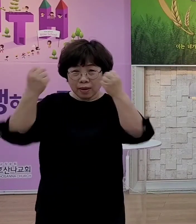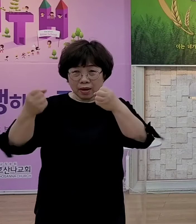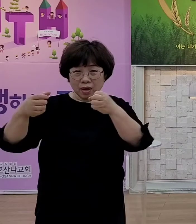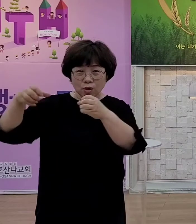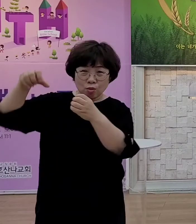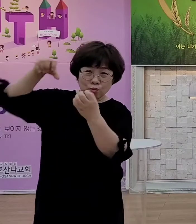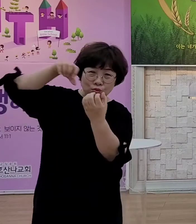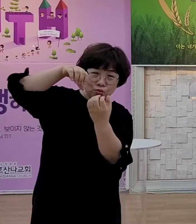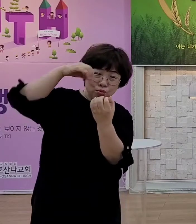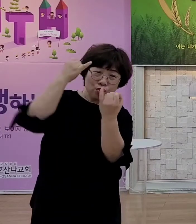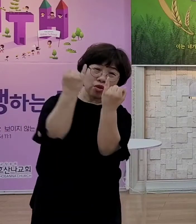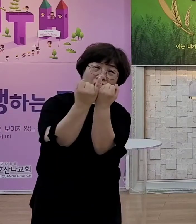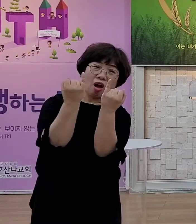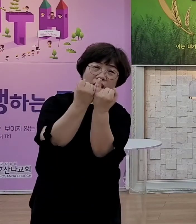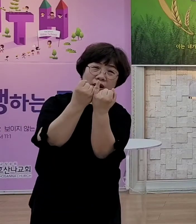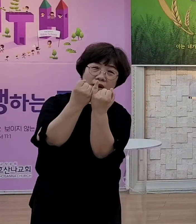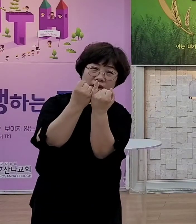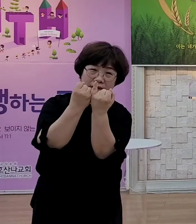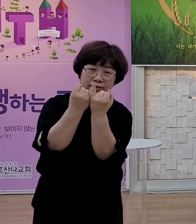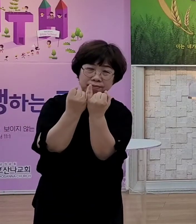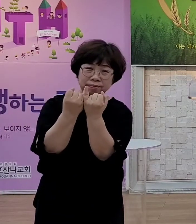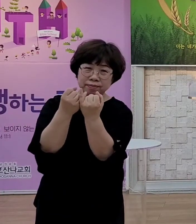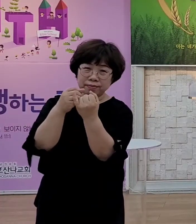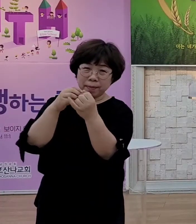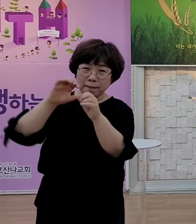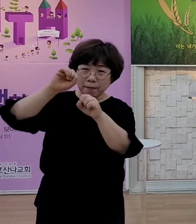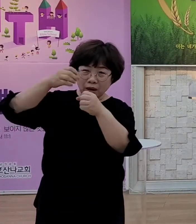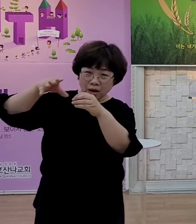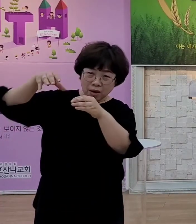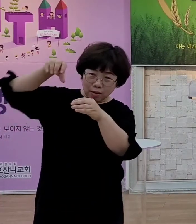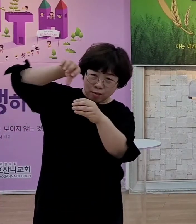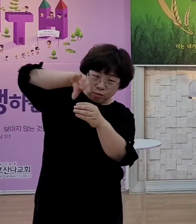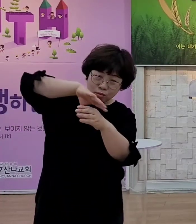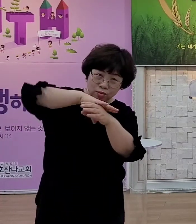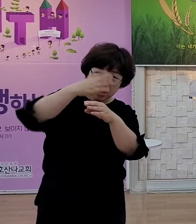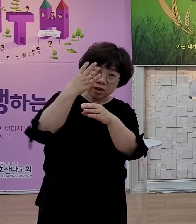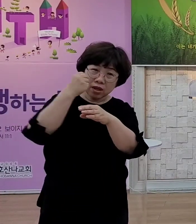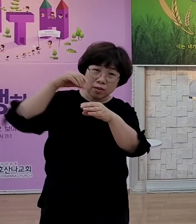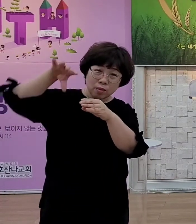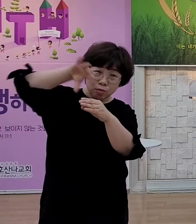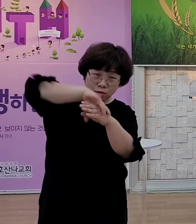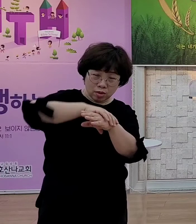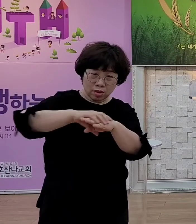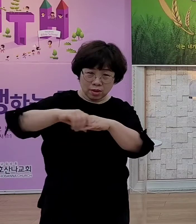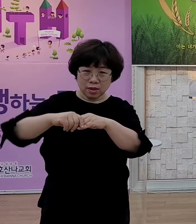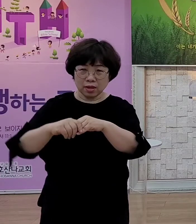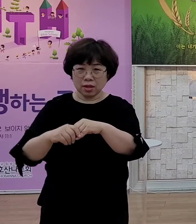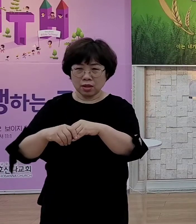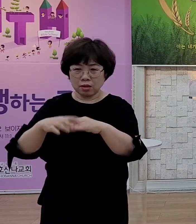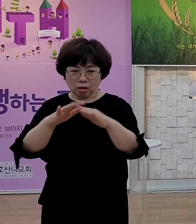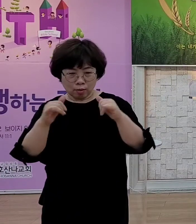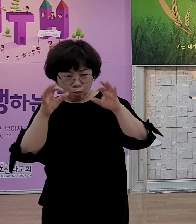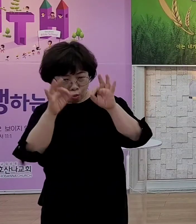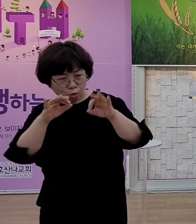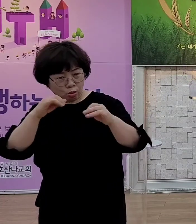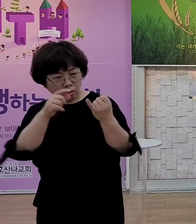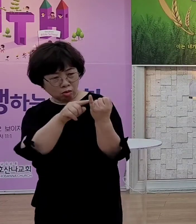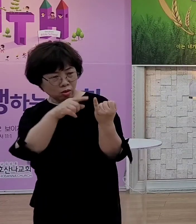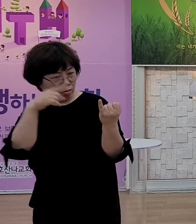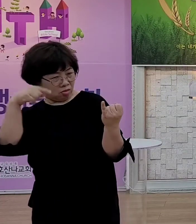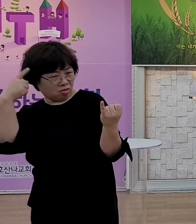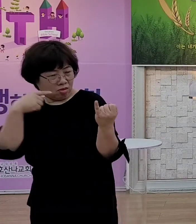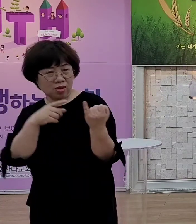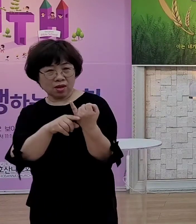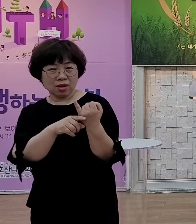한 여인을 아마 기억하고 계실 거예요. 사람들은 미쳤다고 했어요. 가룟 유다는 저